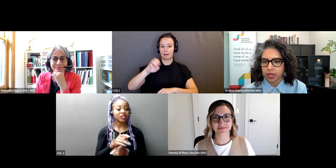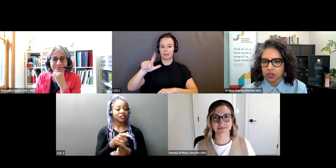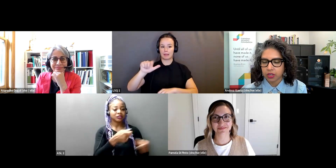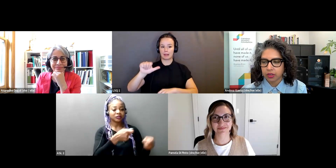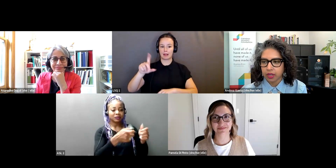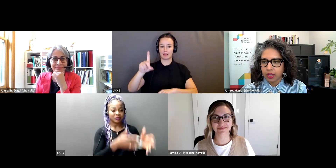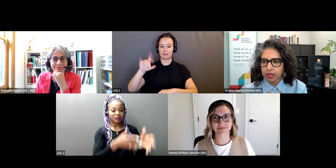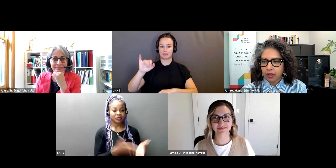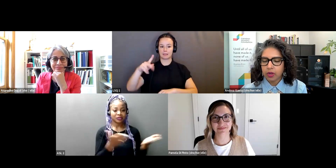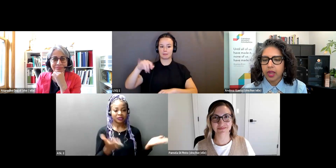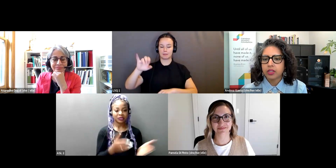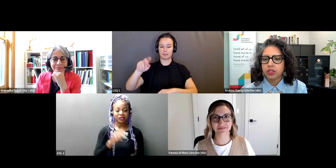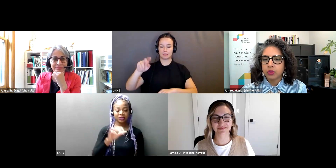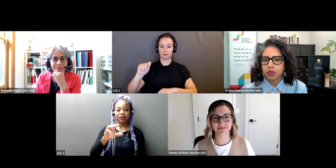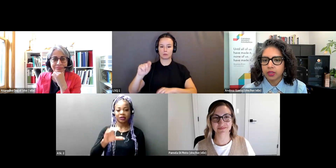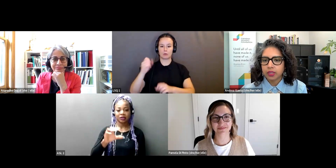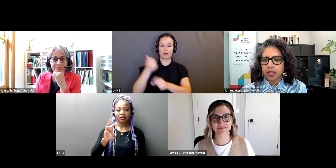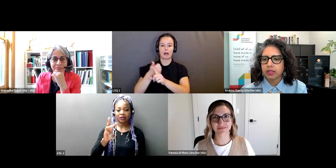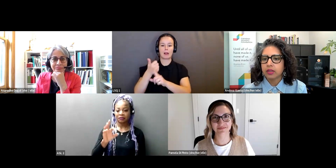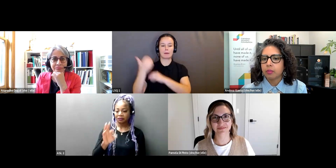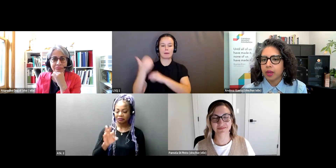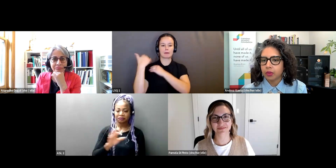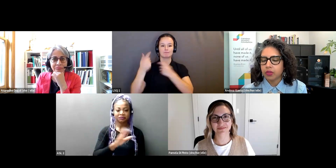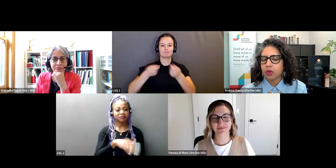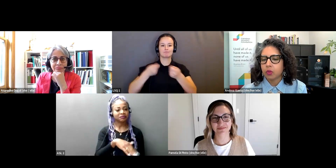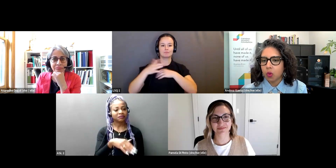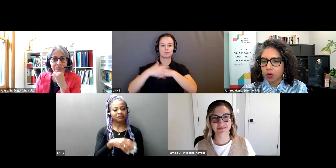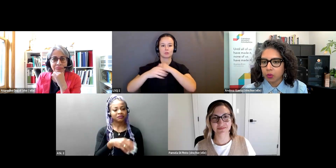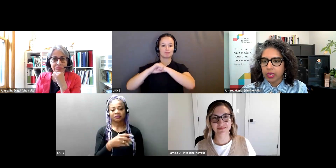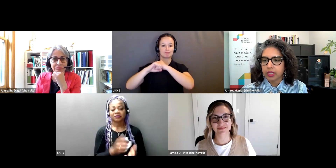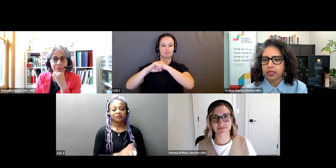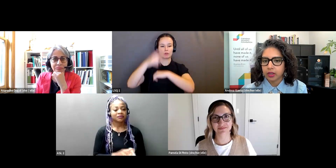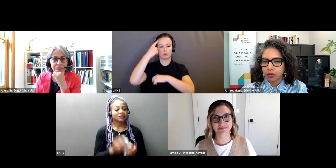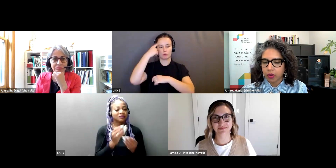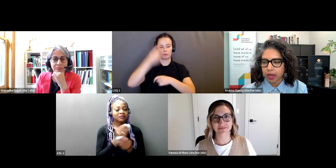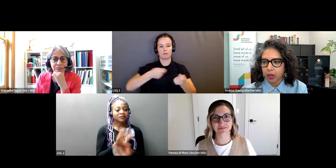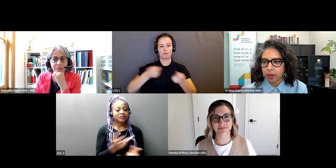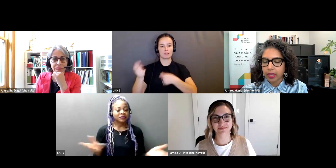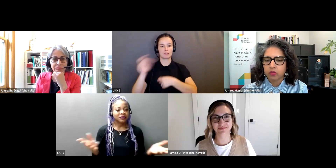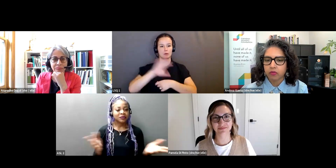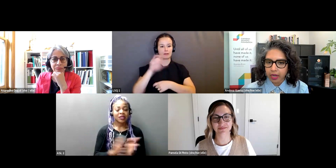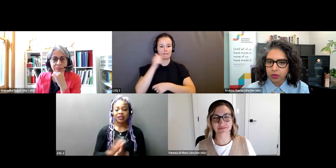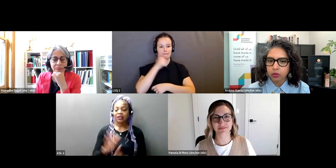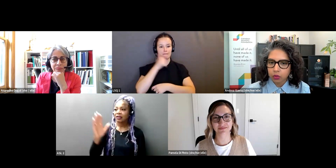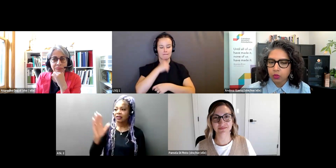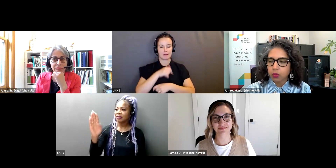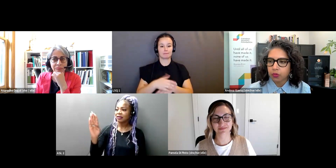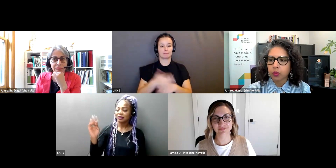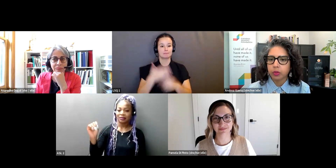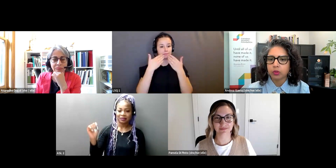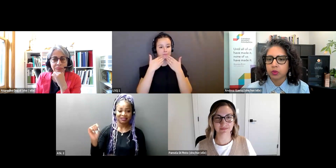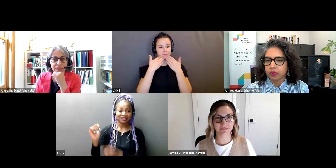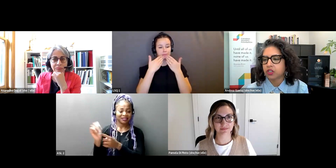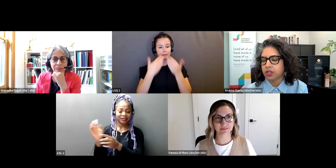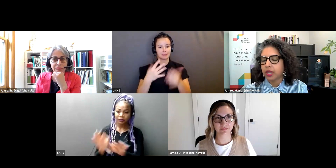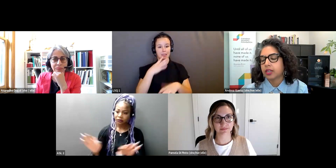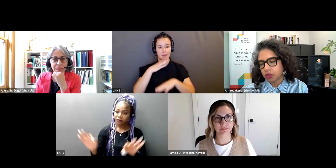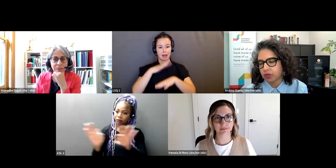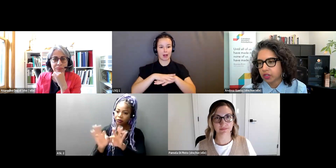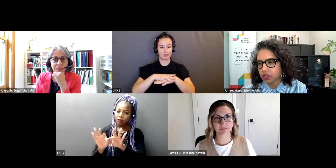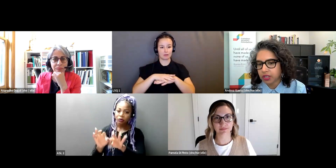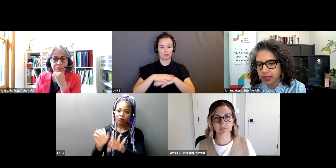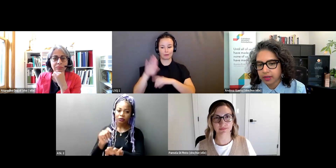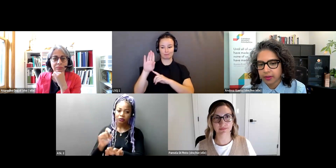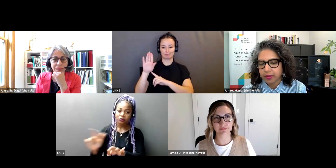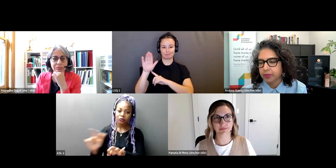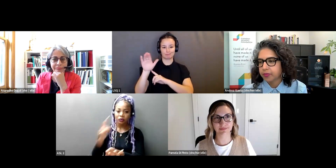gestionnaire de campaigns, la gestionnaire des campagnes à la Fondation canadienne des femmes. Merci de nous parler donc du signal qui